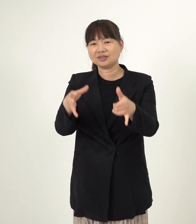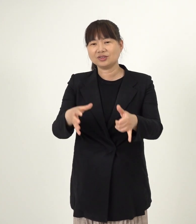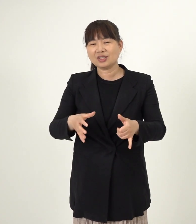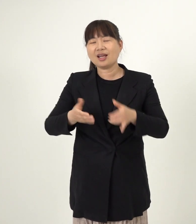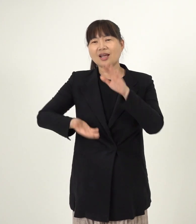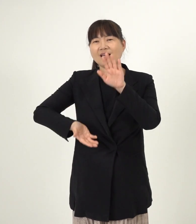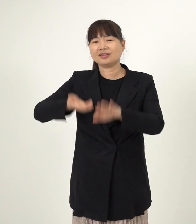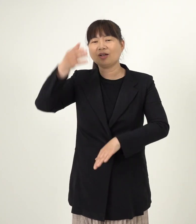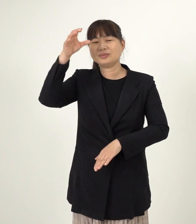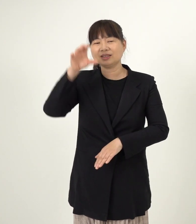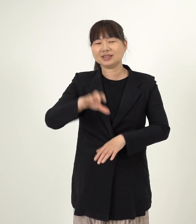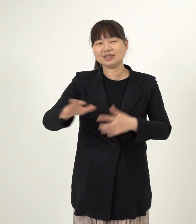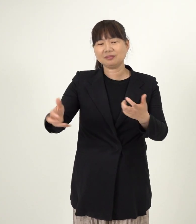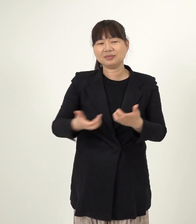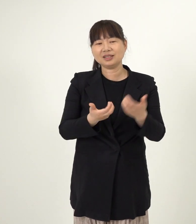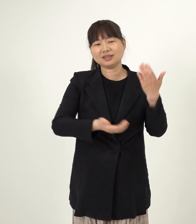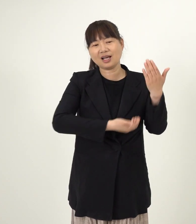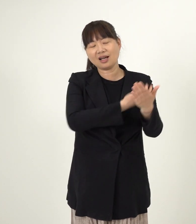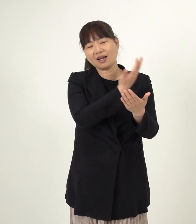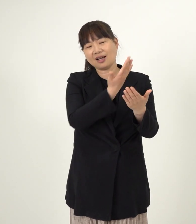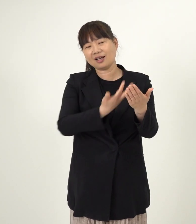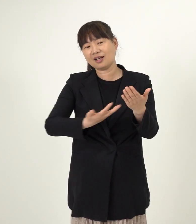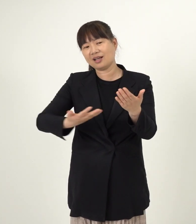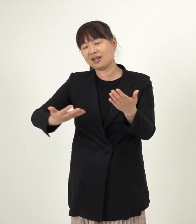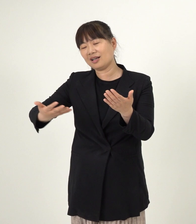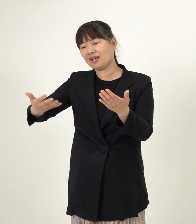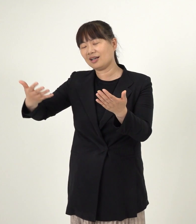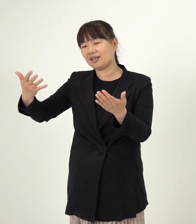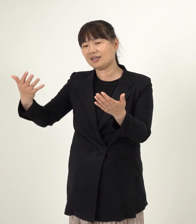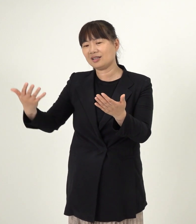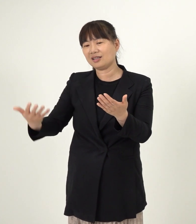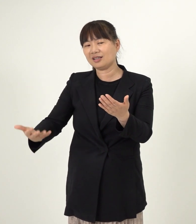세상 위에 넘칩니다.